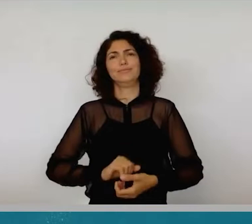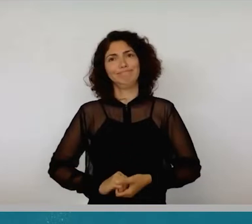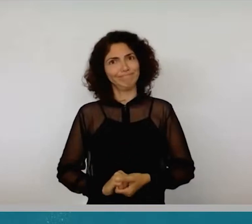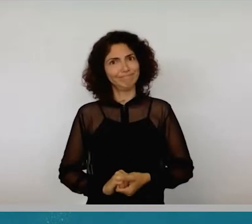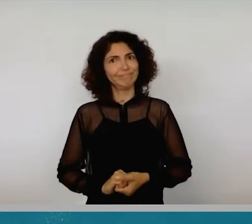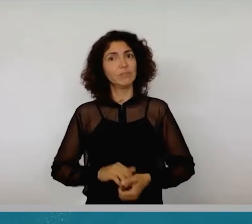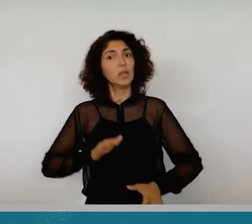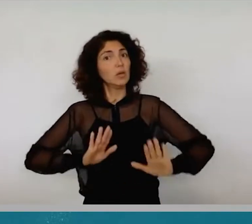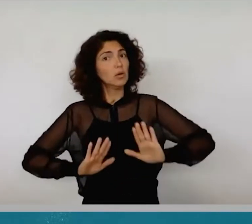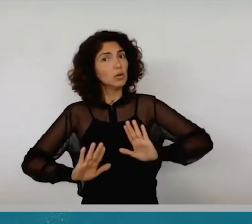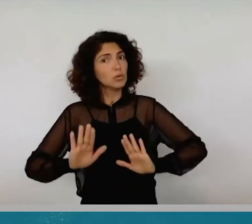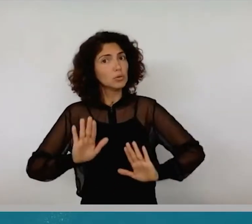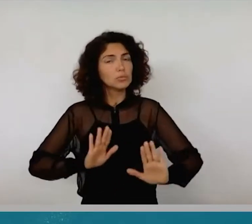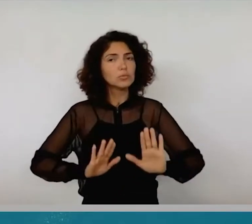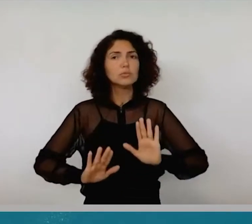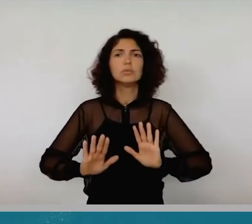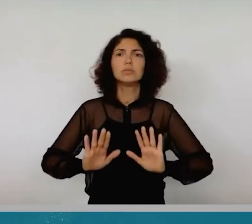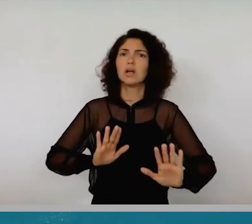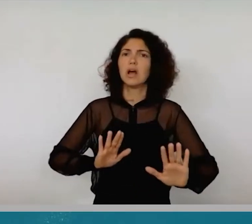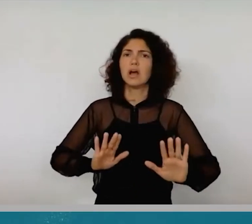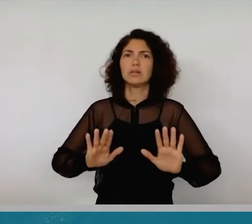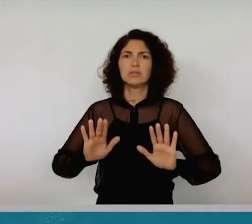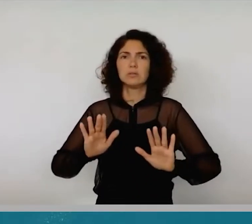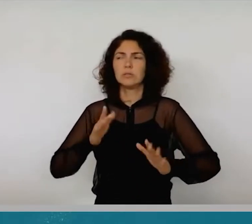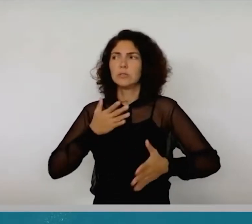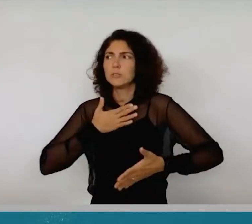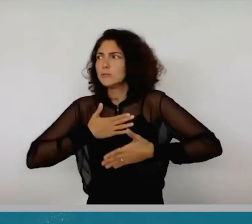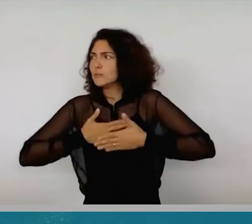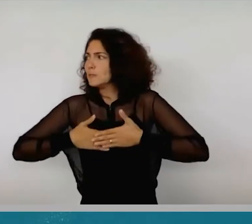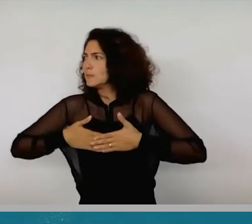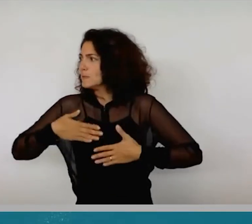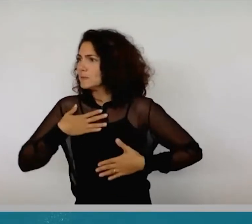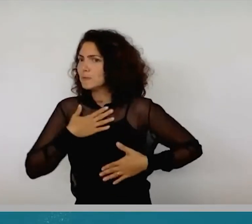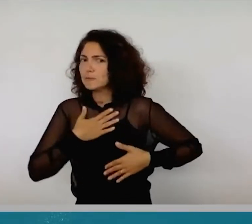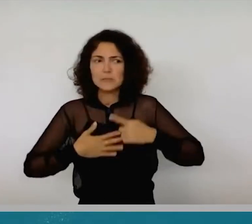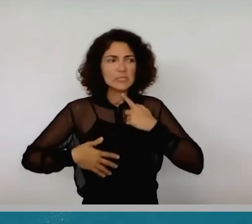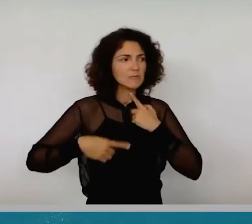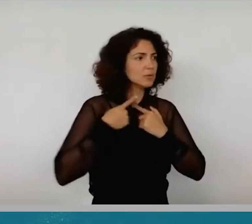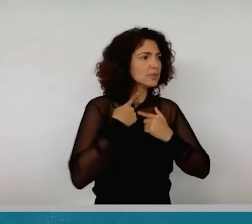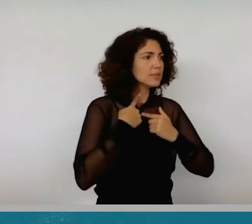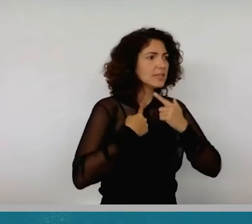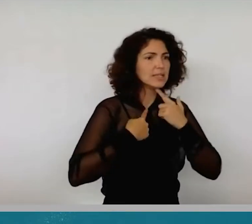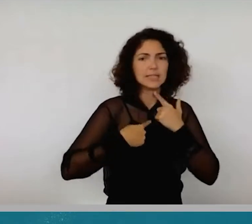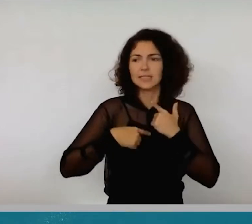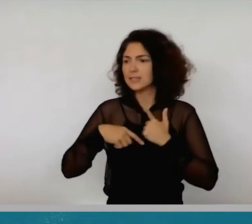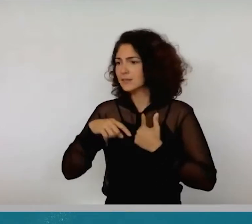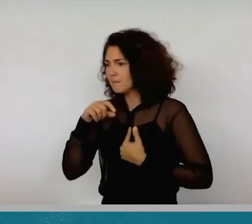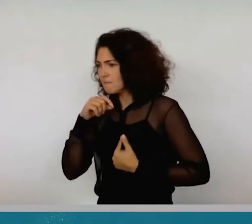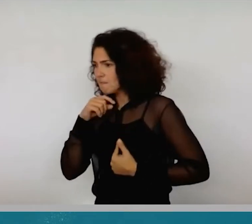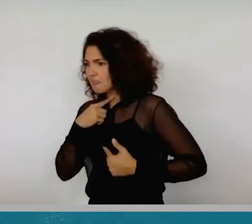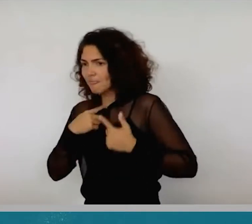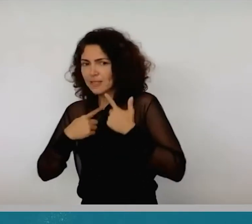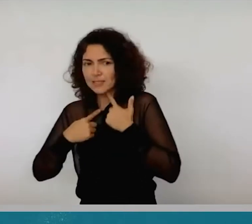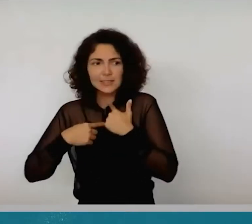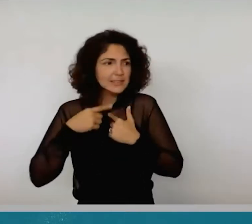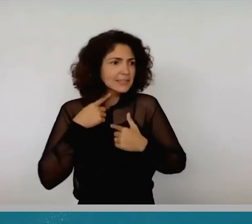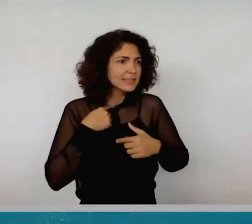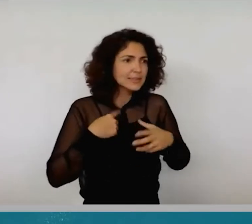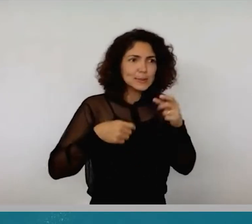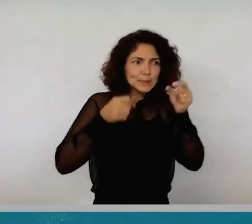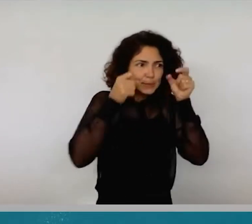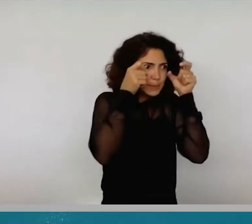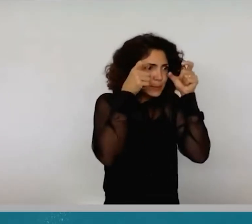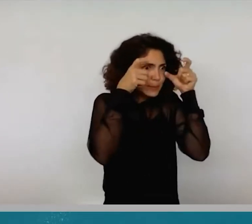sua cobiça com desejo, deixar seu desejo, né, lascivo, né, à flor